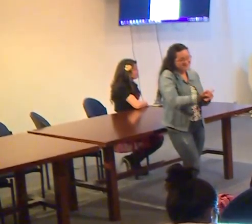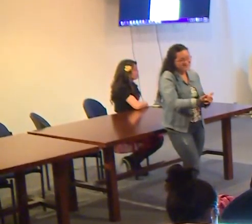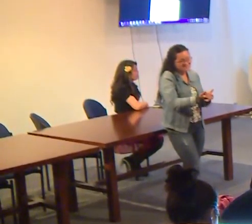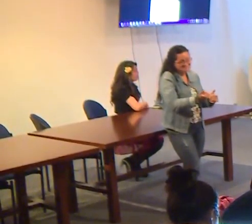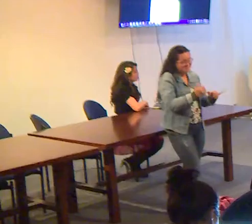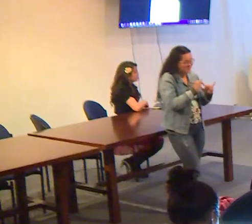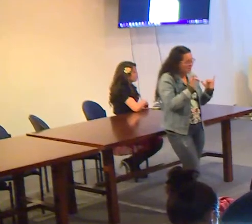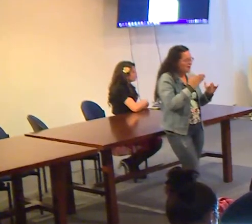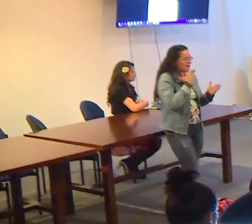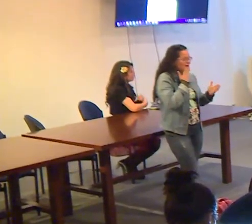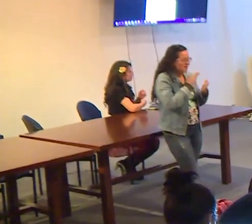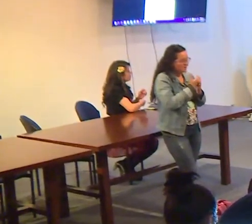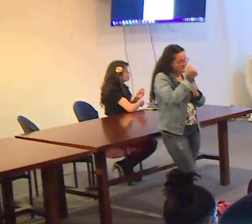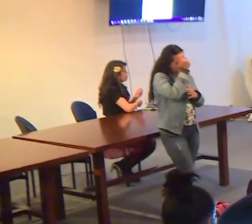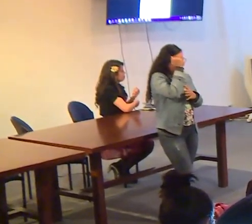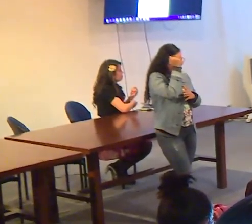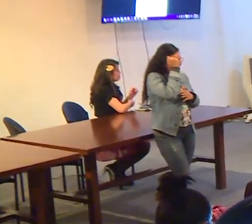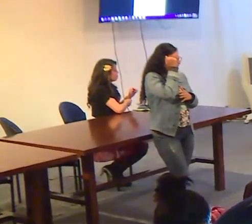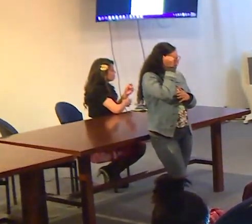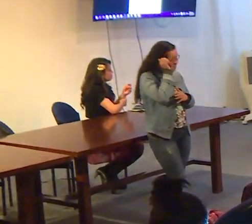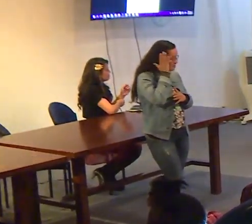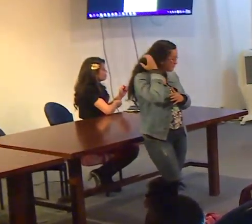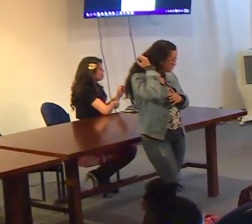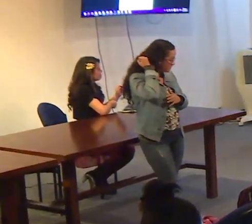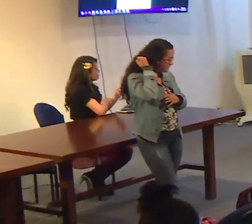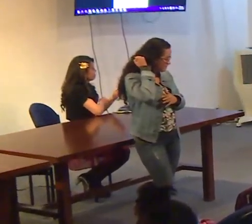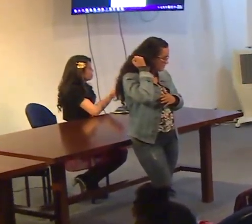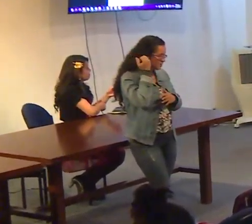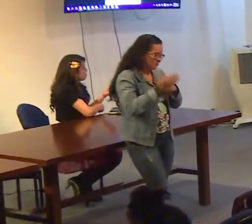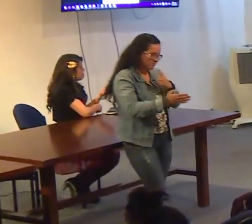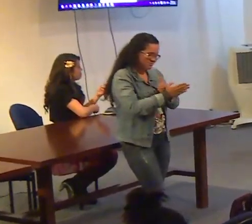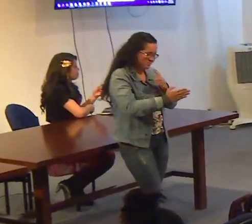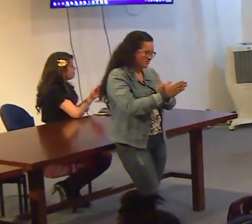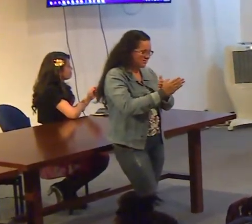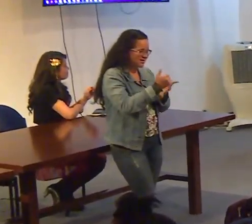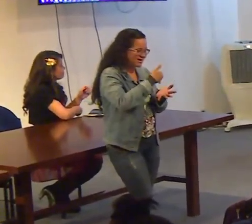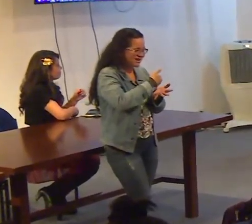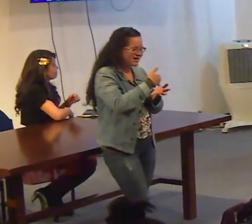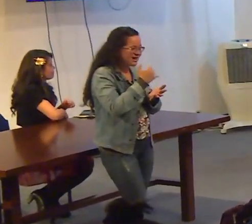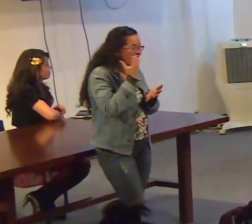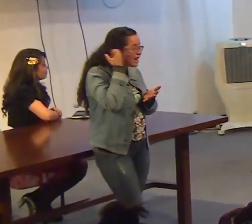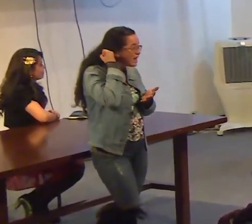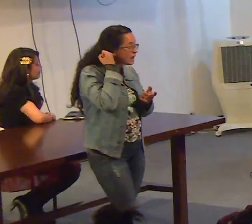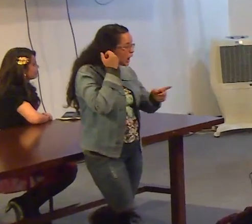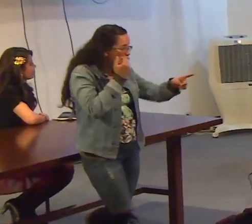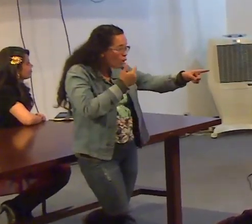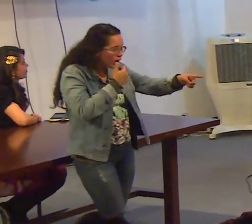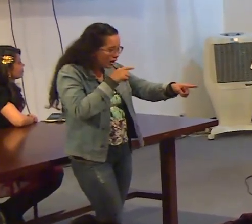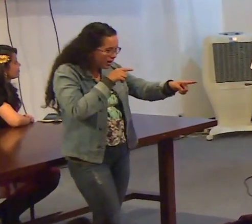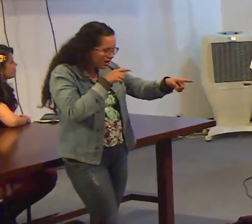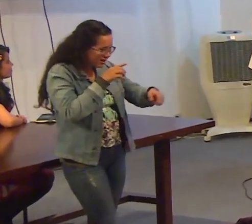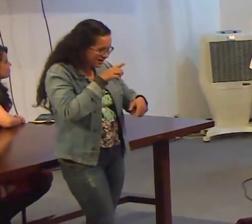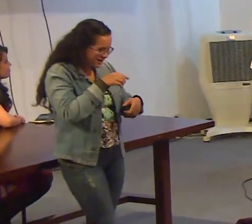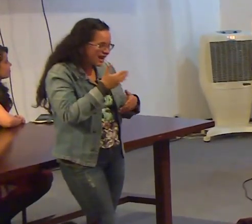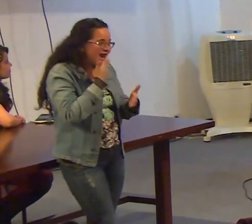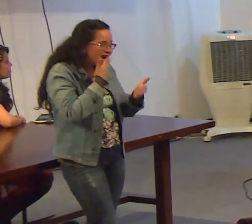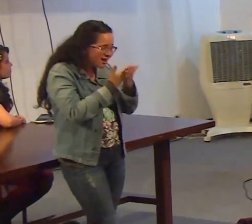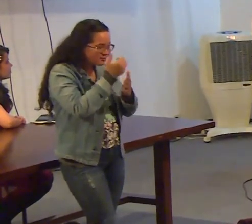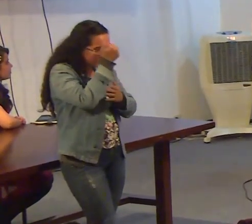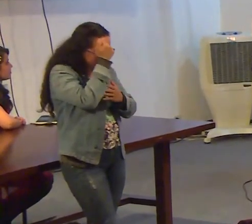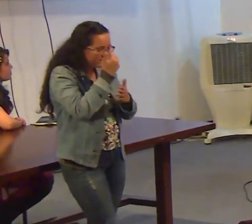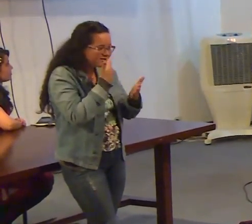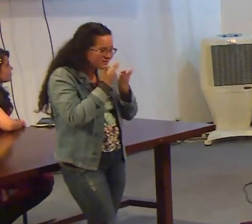Juliana por continuar con la tradición de la línea y estar aquí, y a todos los que han venido